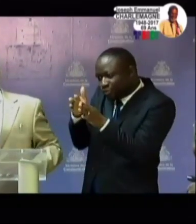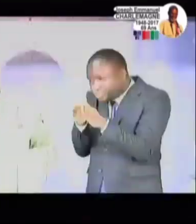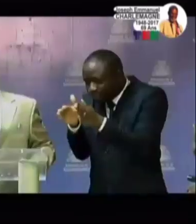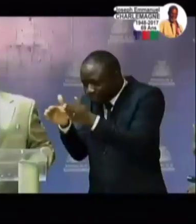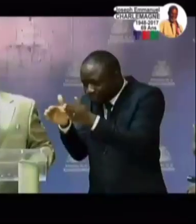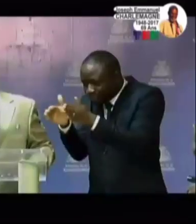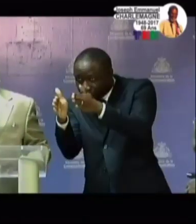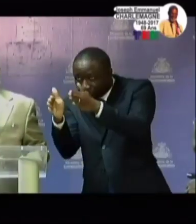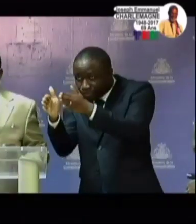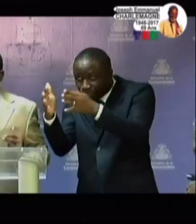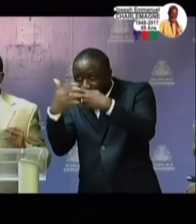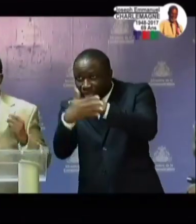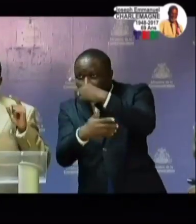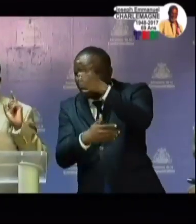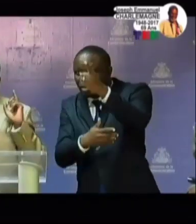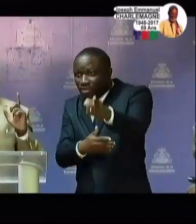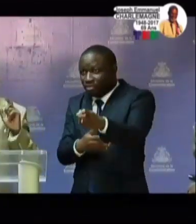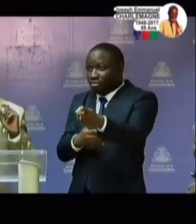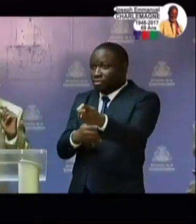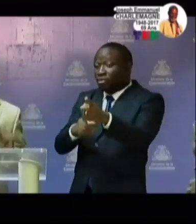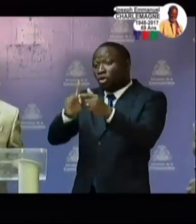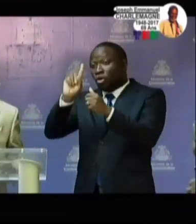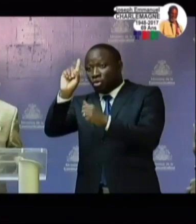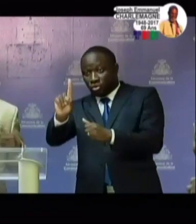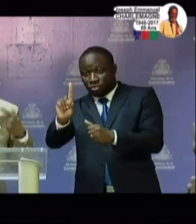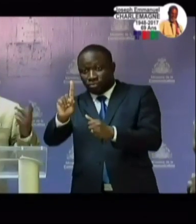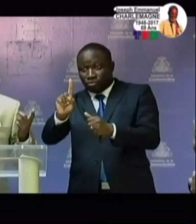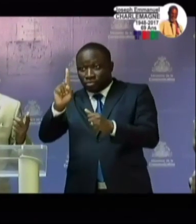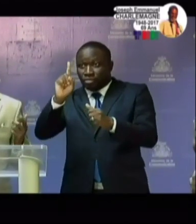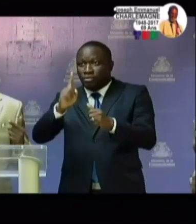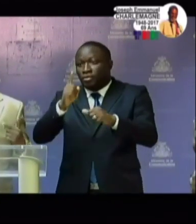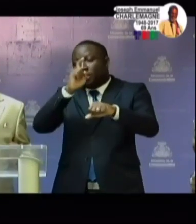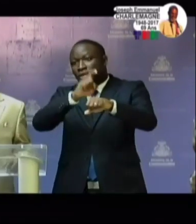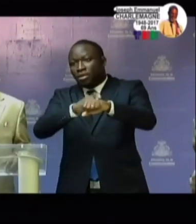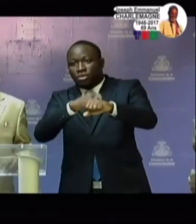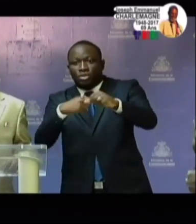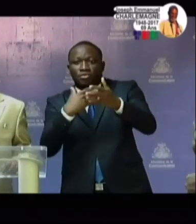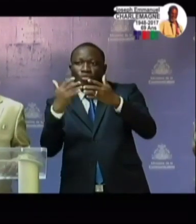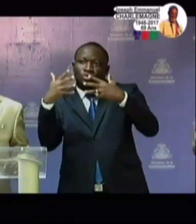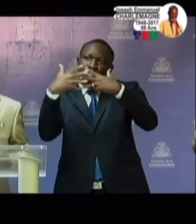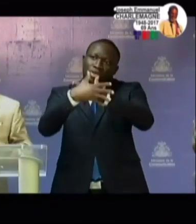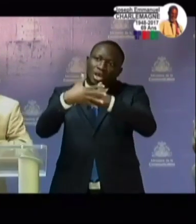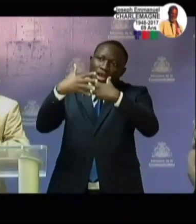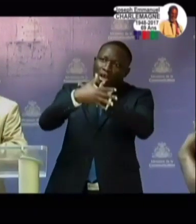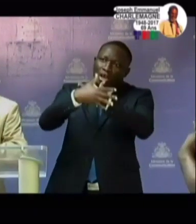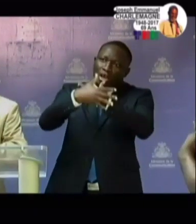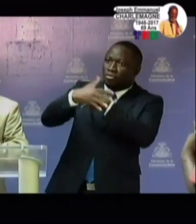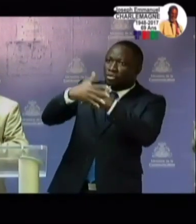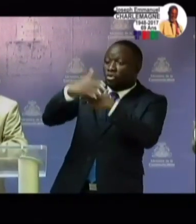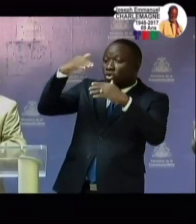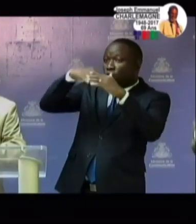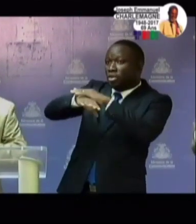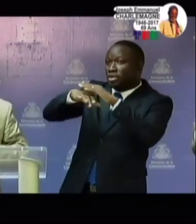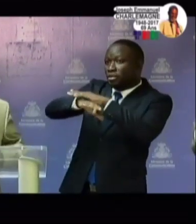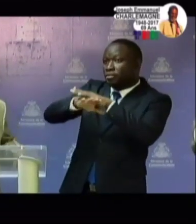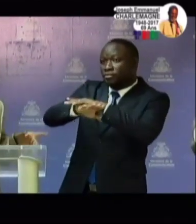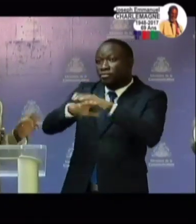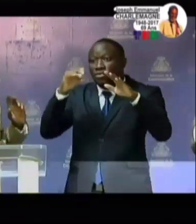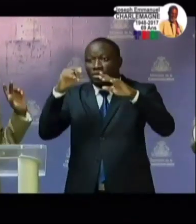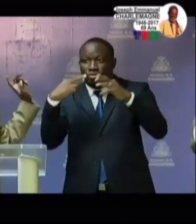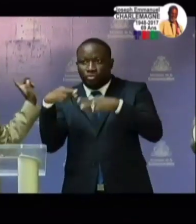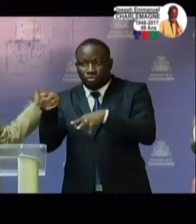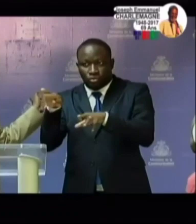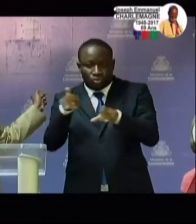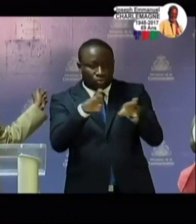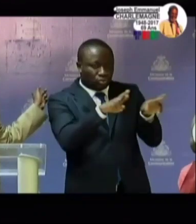cal sortir dans bicentenaire la permet un au monde aux heures de pointe qui sont Kafou de pour prendre axe dans bicentenaire ou capable virer dans